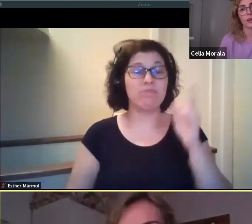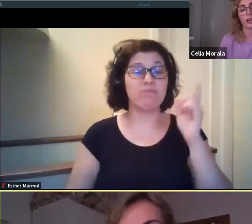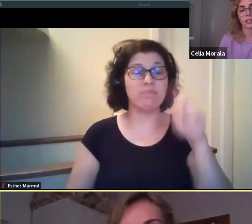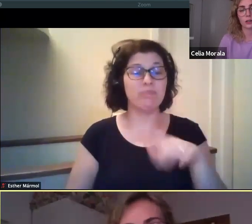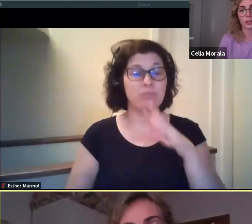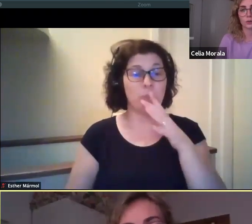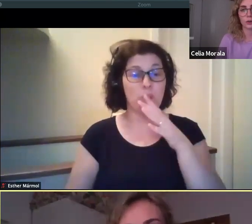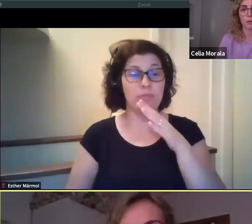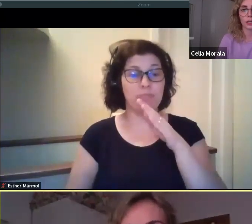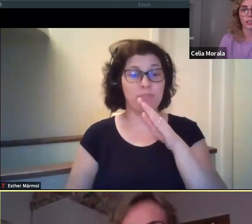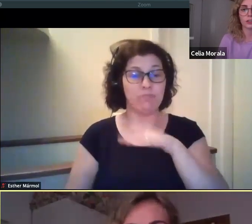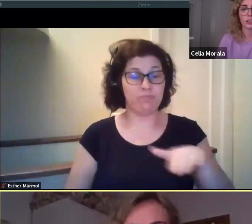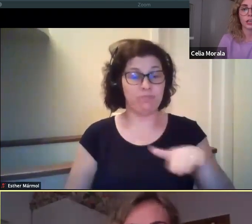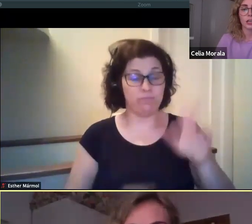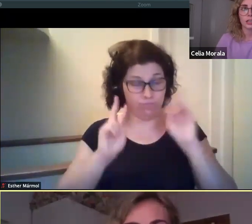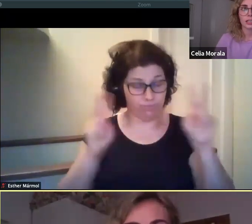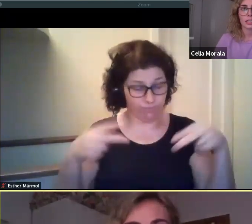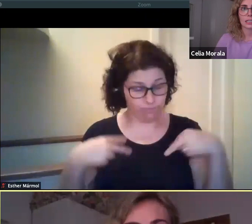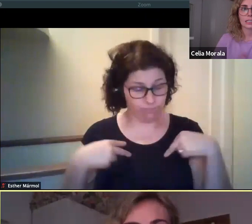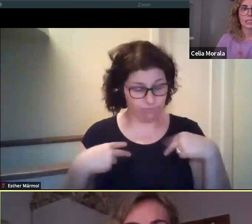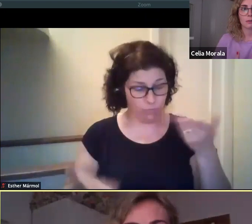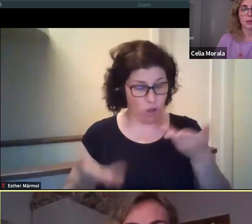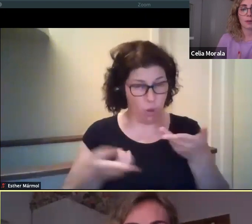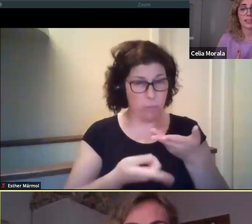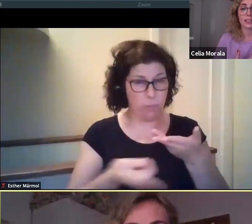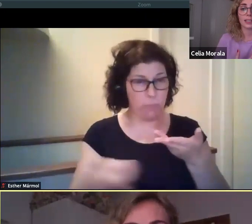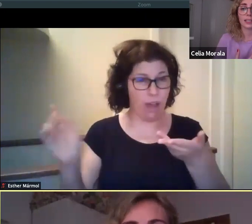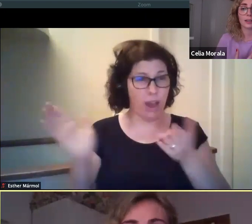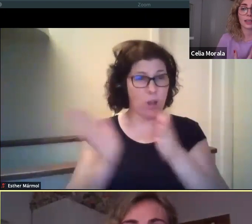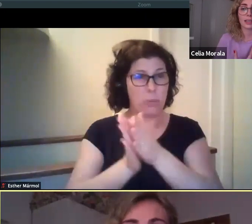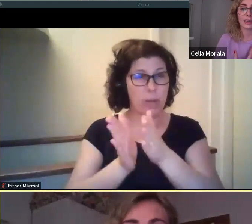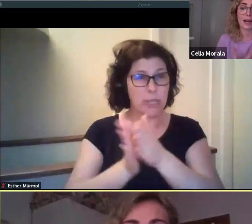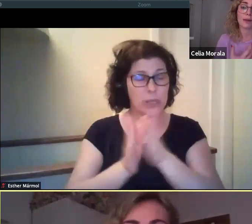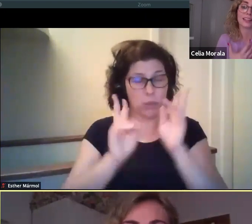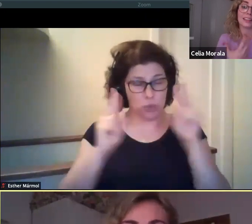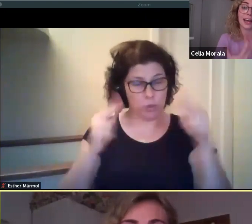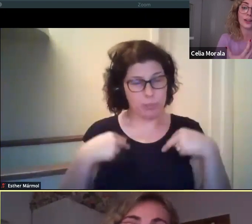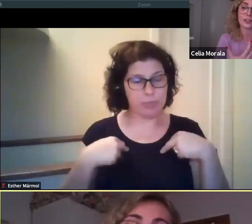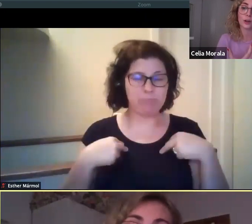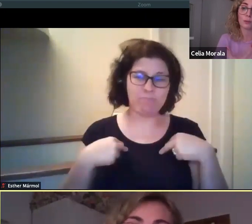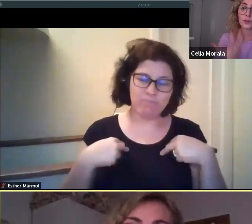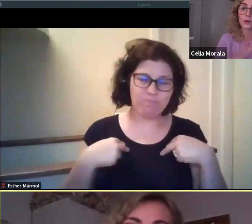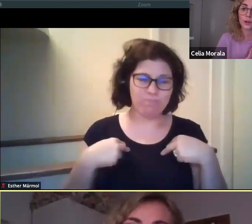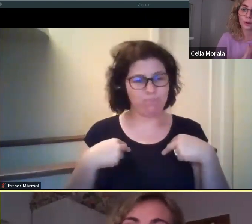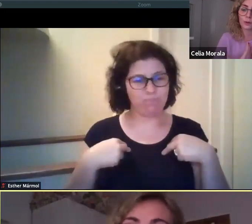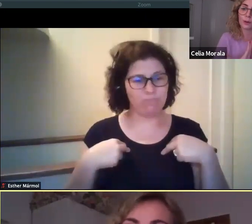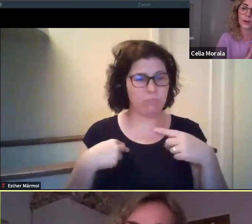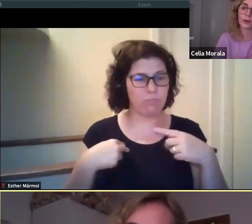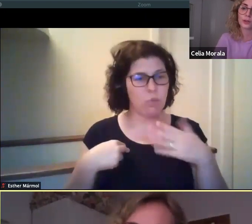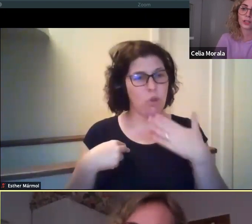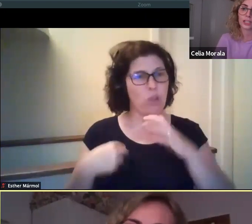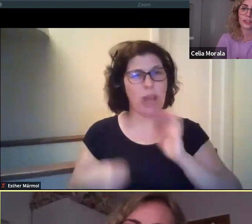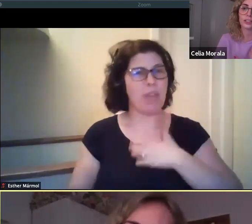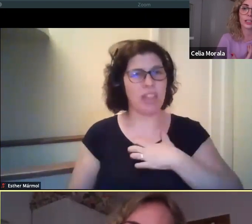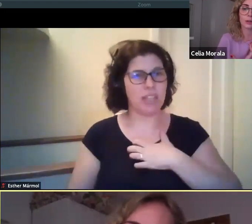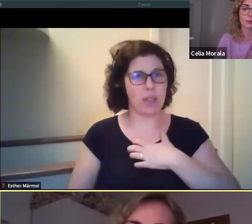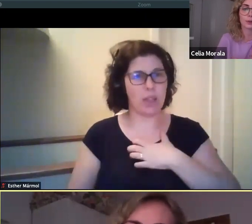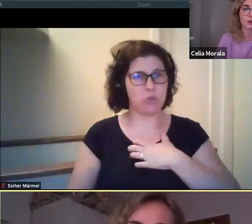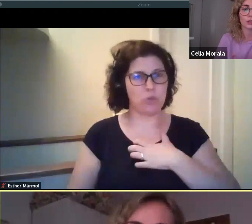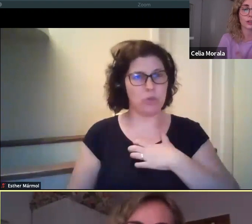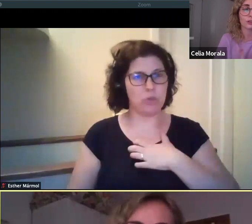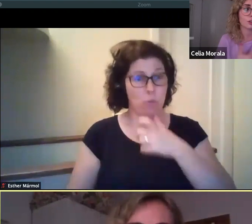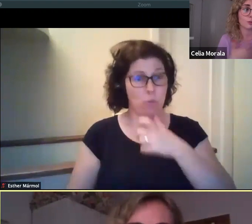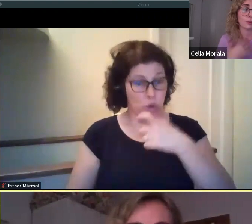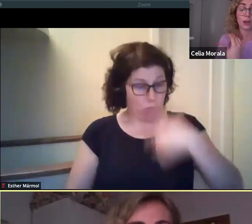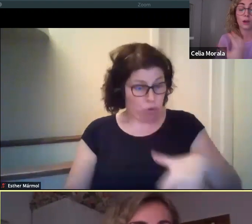mirar con el resto de sus compañeros, se ven en parte incapacitados, no por cómo son ellos ni por